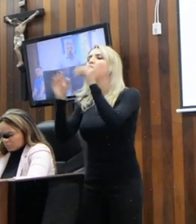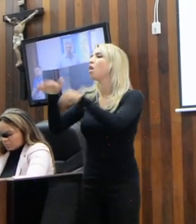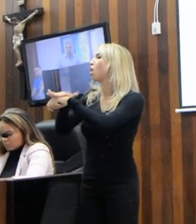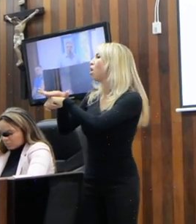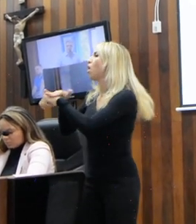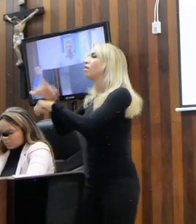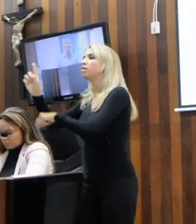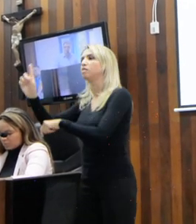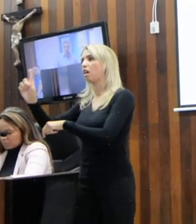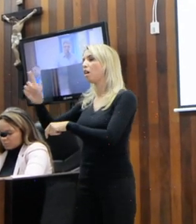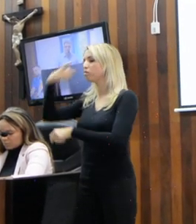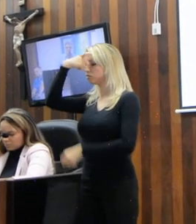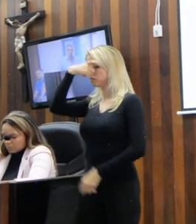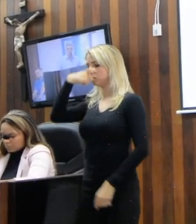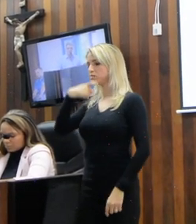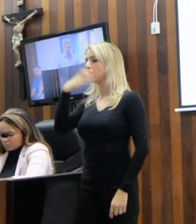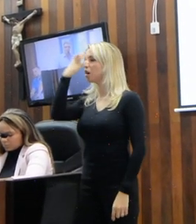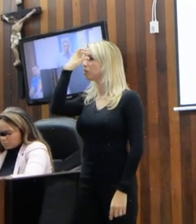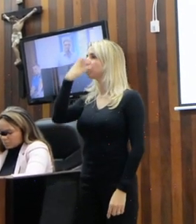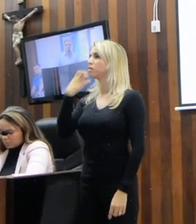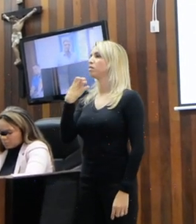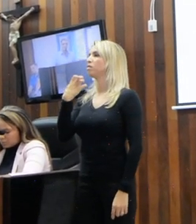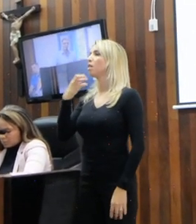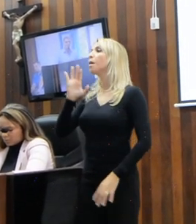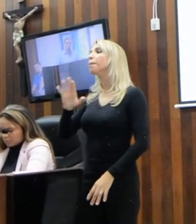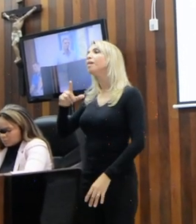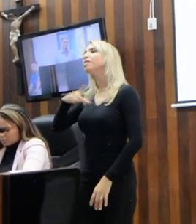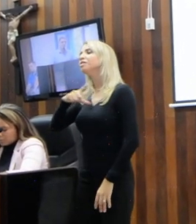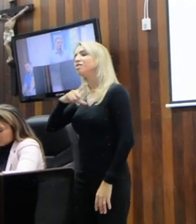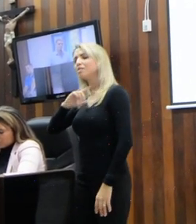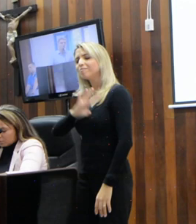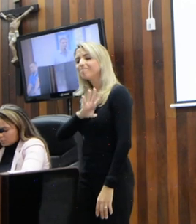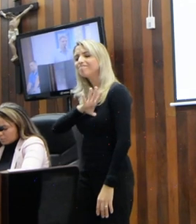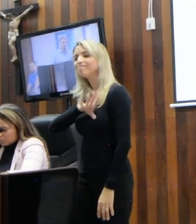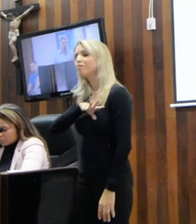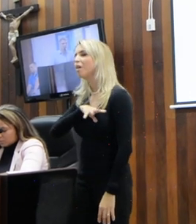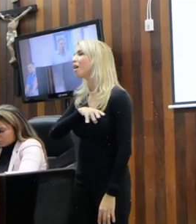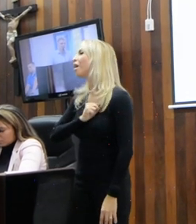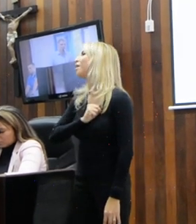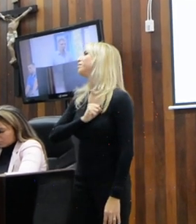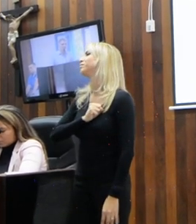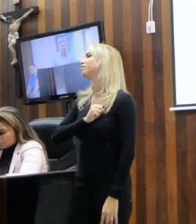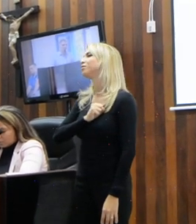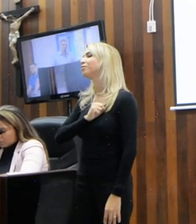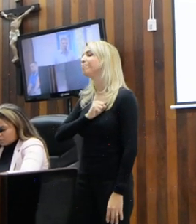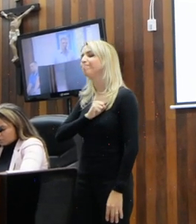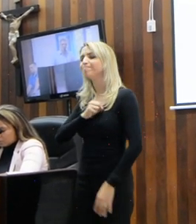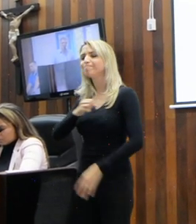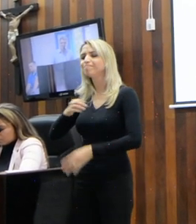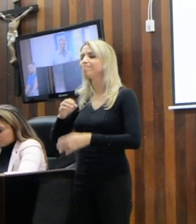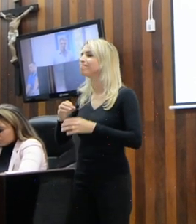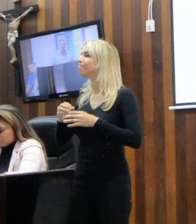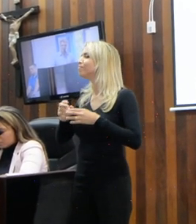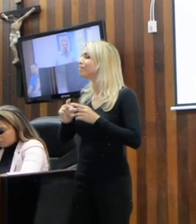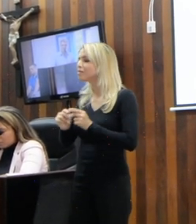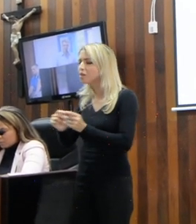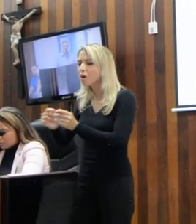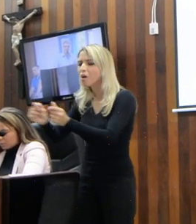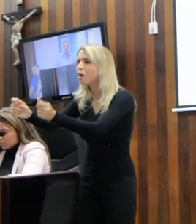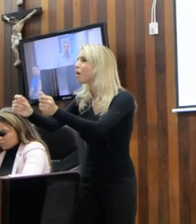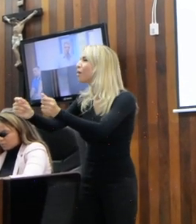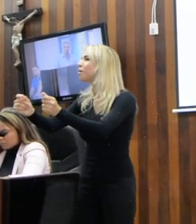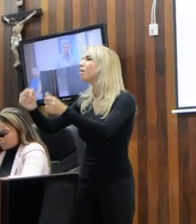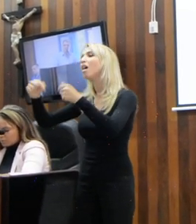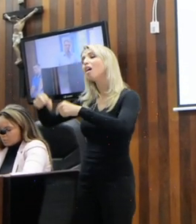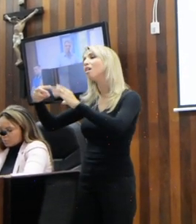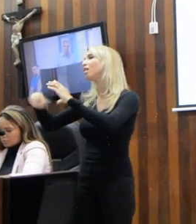fora, como Aquiles falou. Mas tinha um amor enorme pela Câmara. Eu aprendi muito